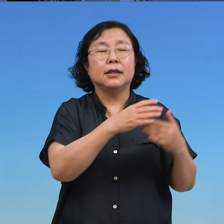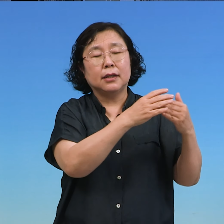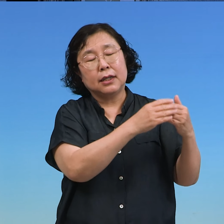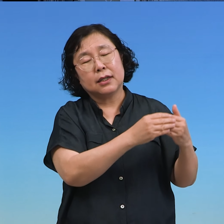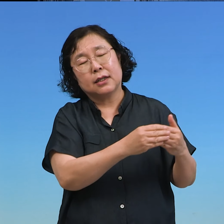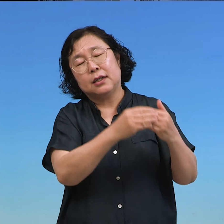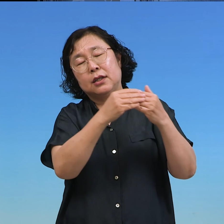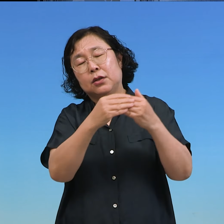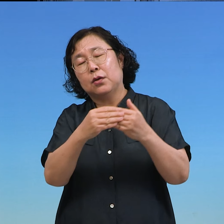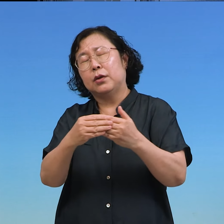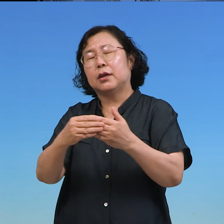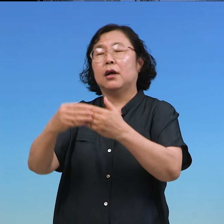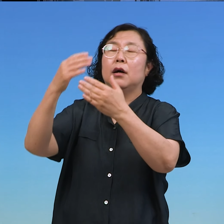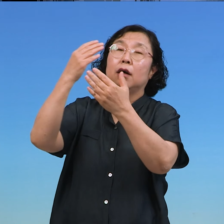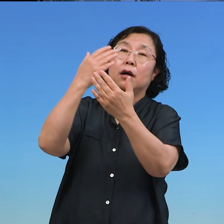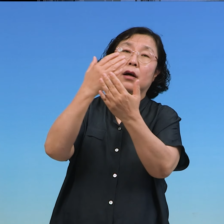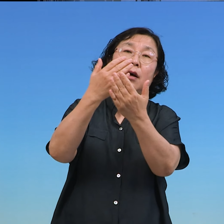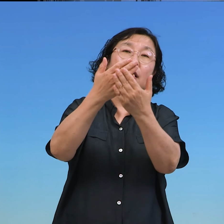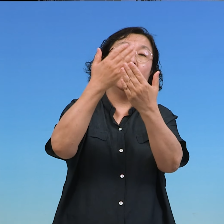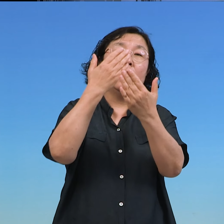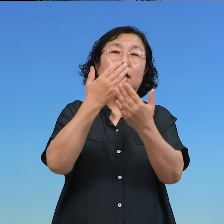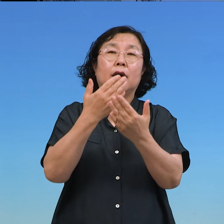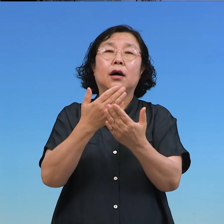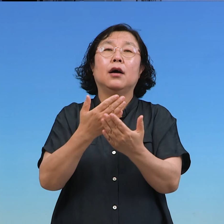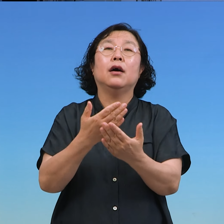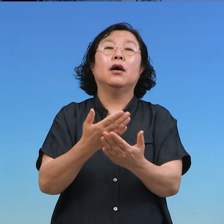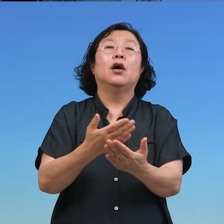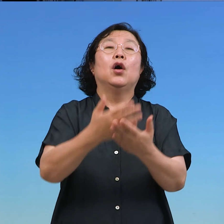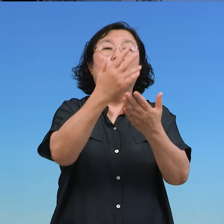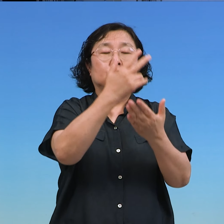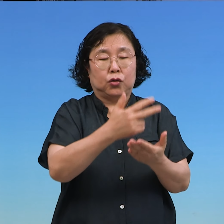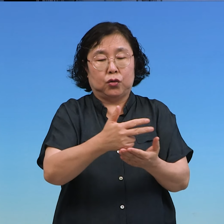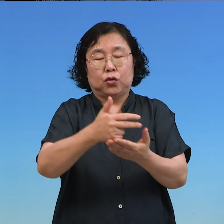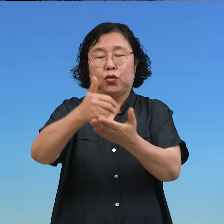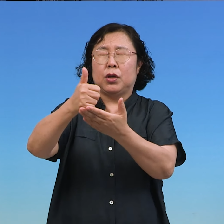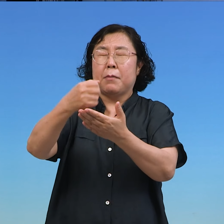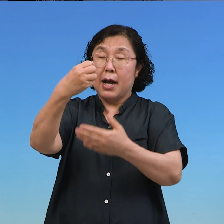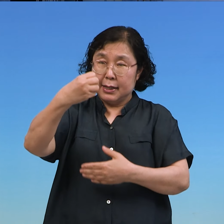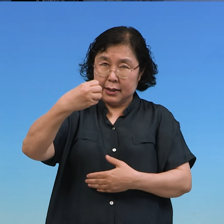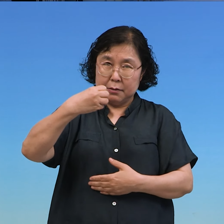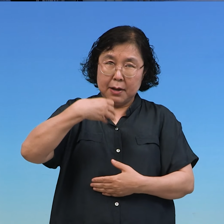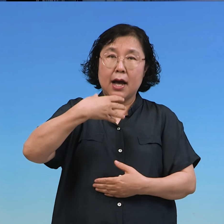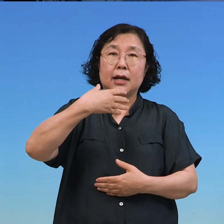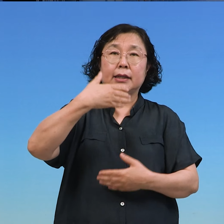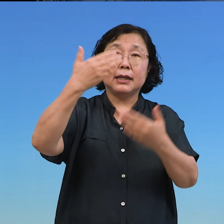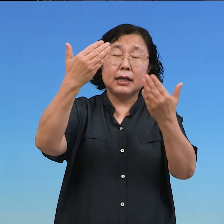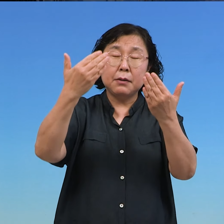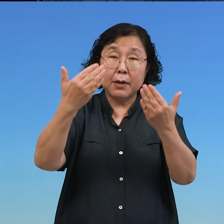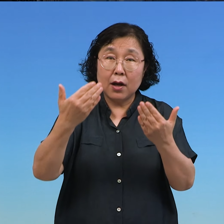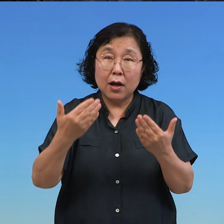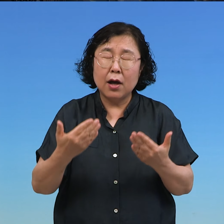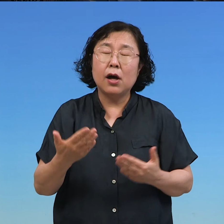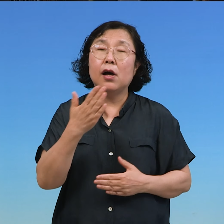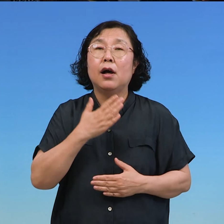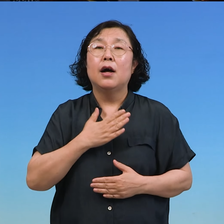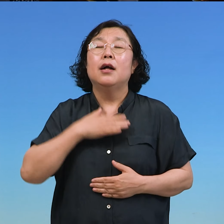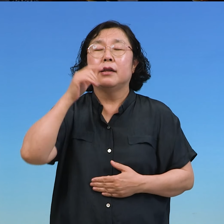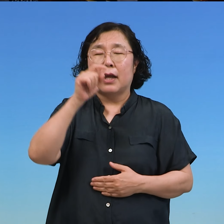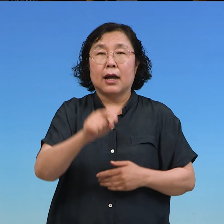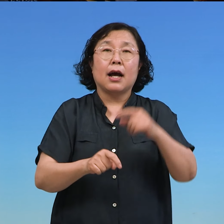간절히 열망합니다 주님 말씀하시면 주님 말씀하시면 내가